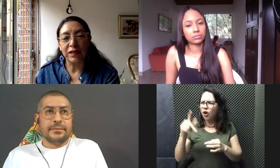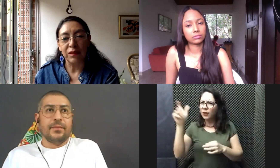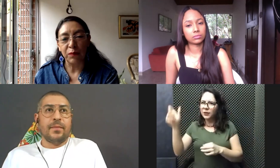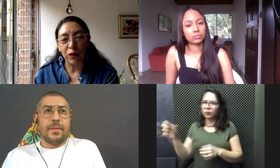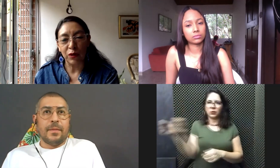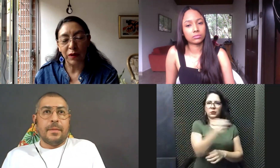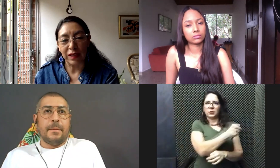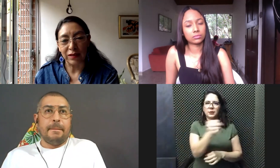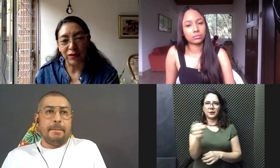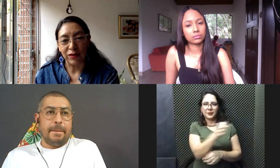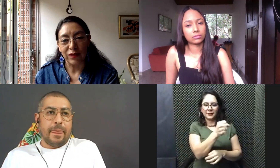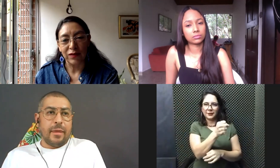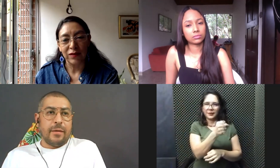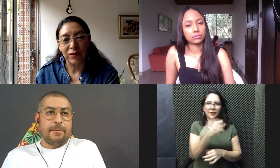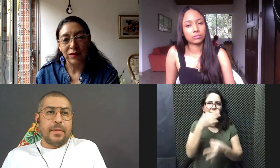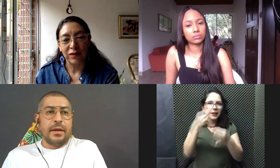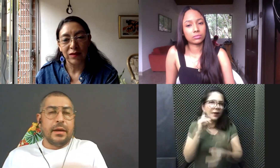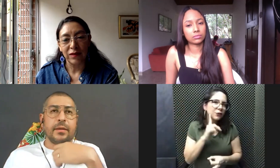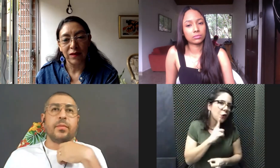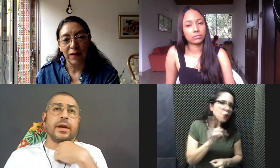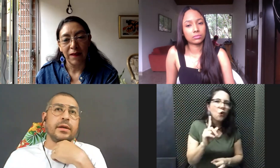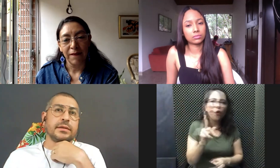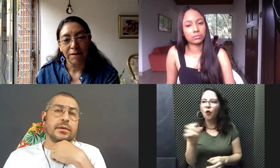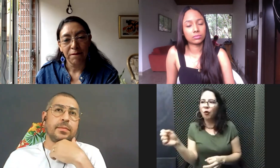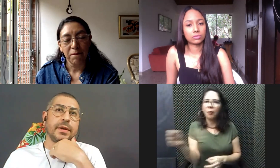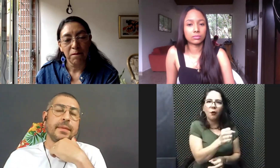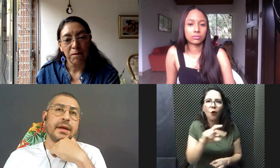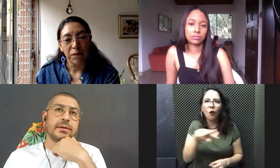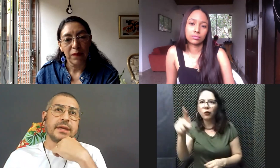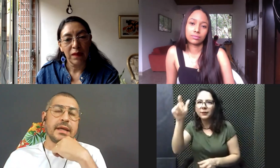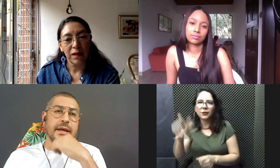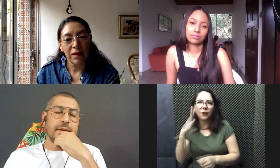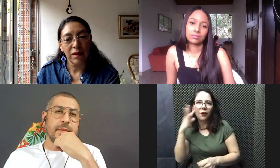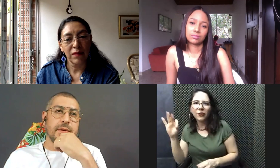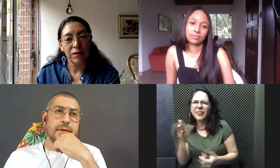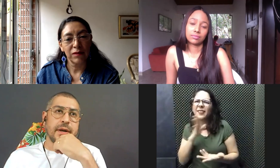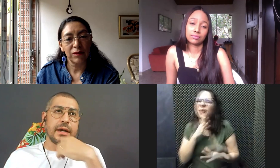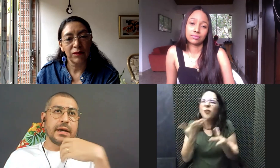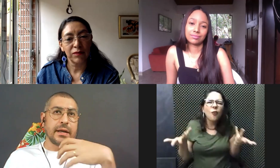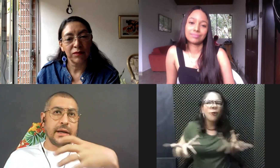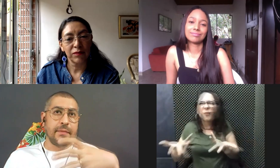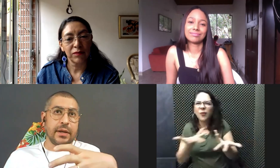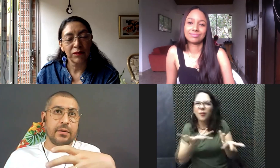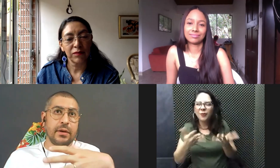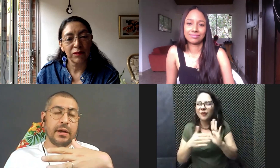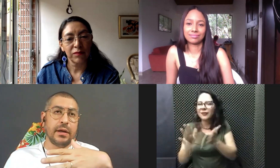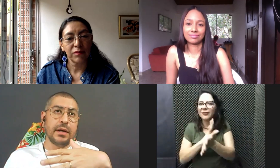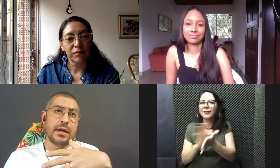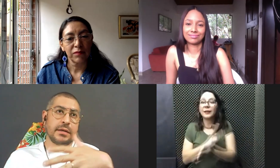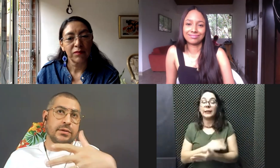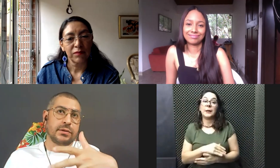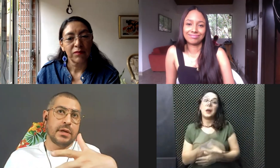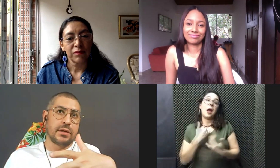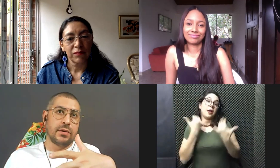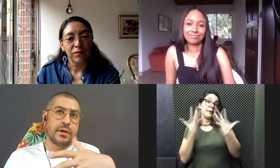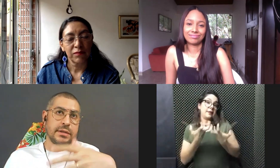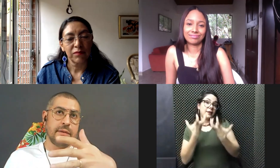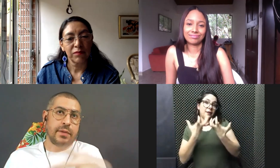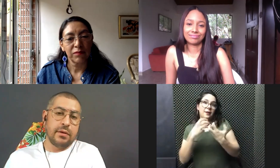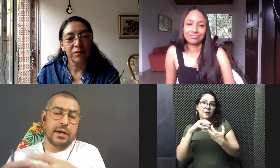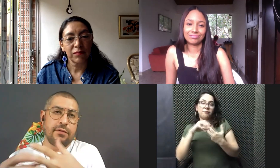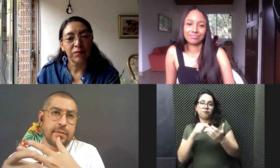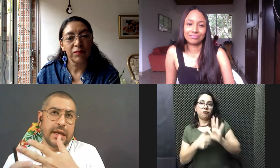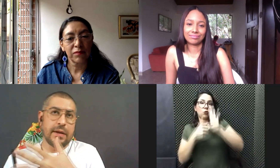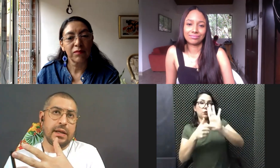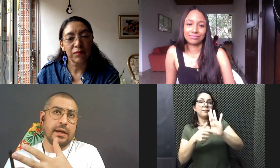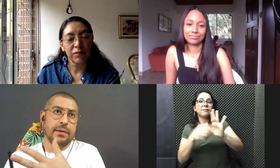podemos decir un poco sobre eso? Bueno, listo. Lo primero sería como recalcar que en la película, estos actores, en la